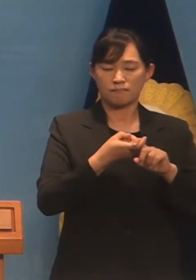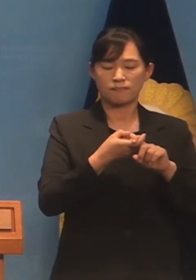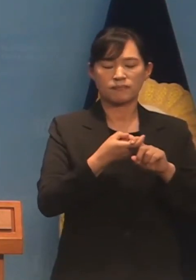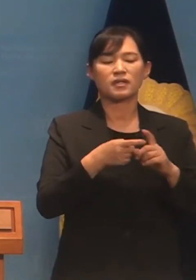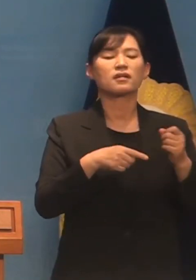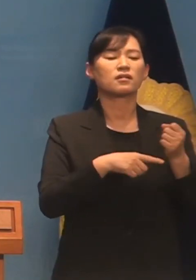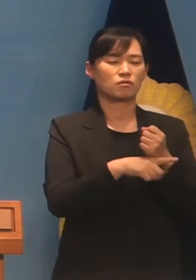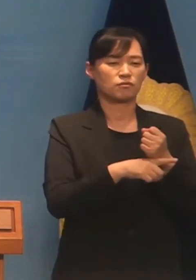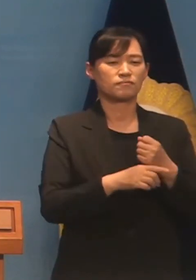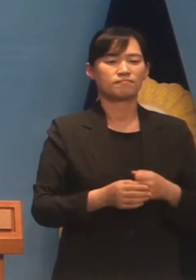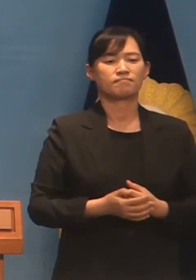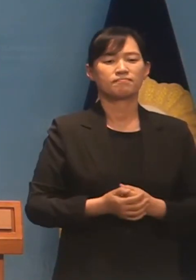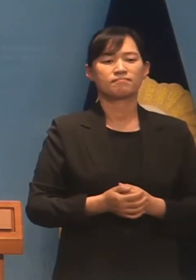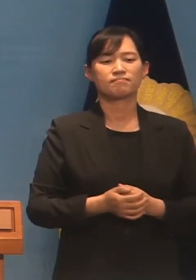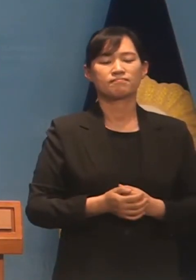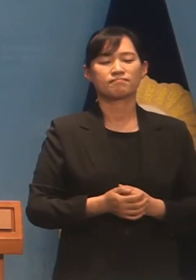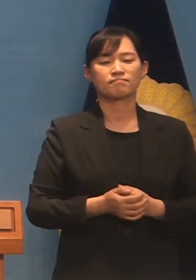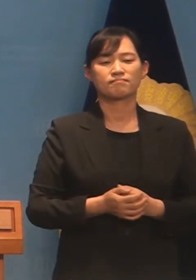연대 이유입니다.